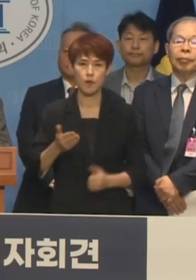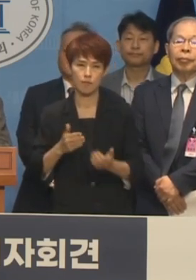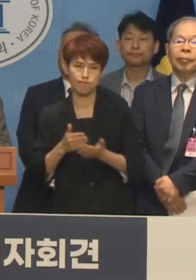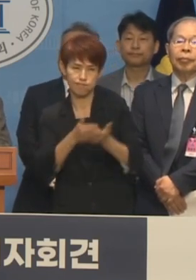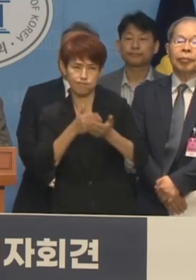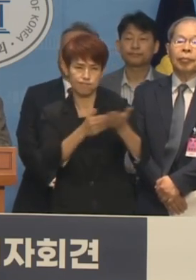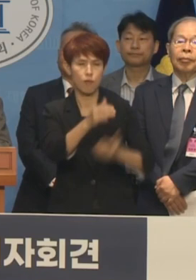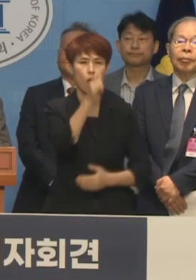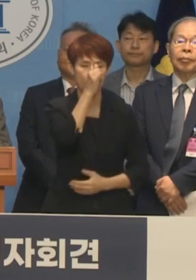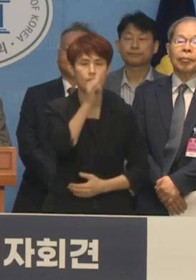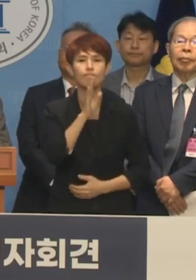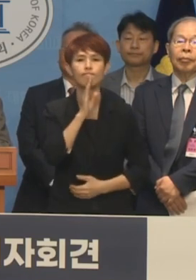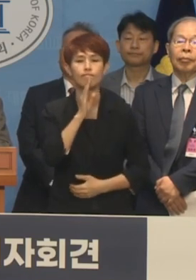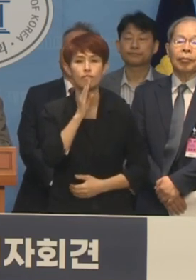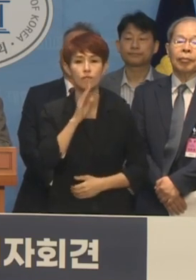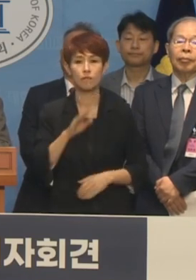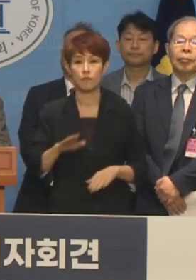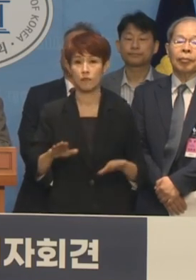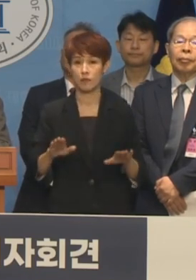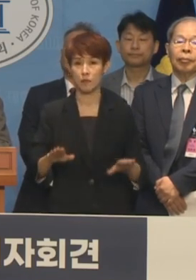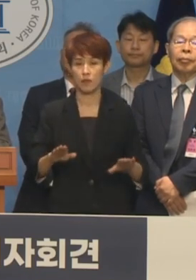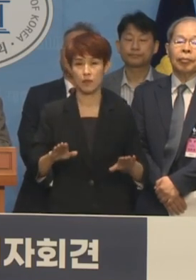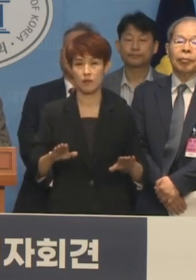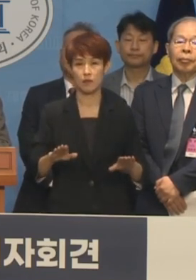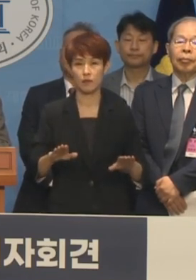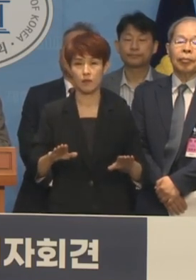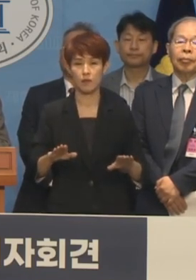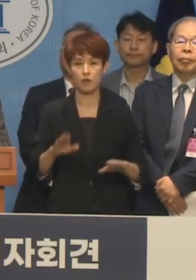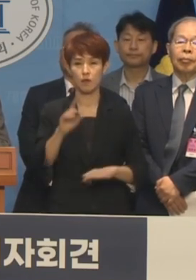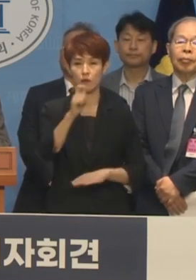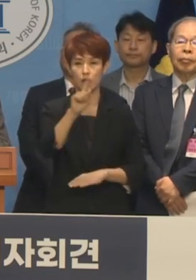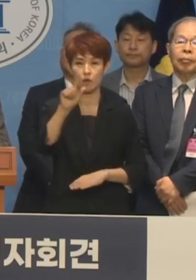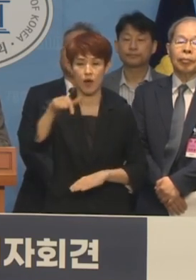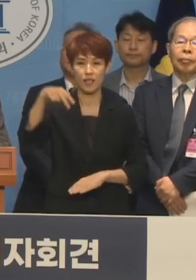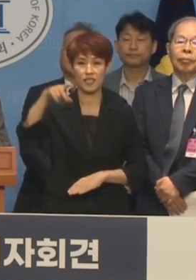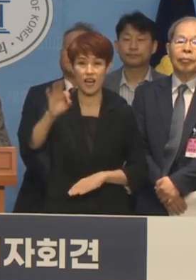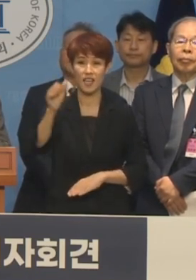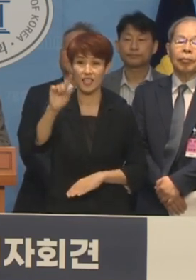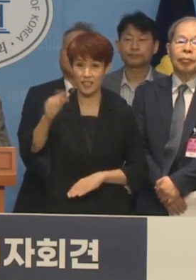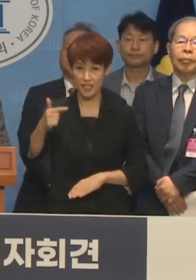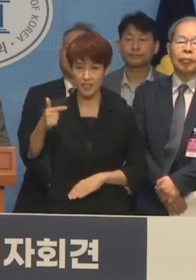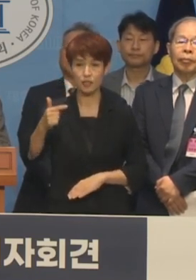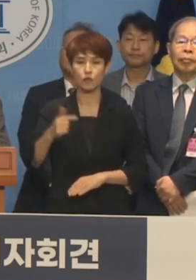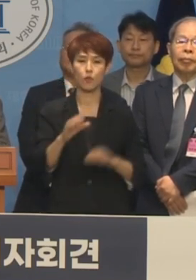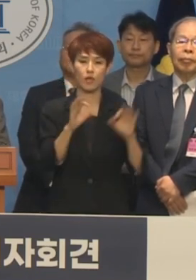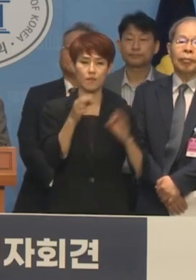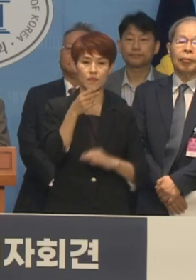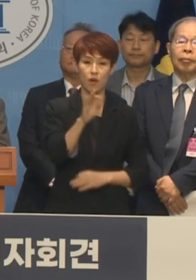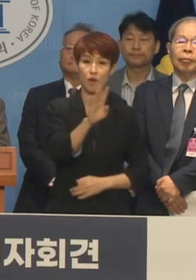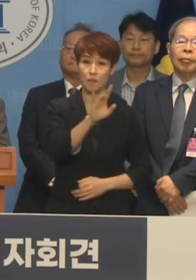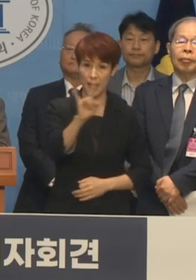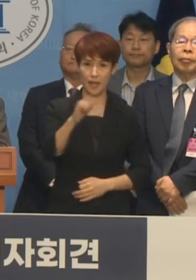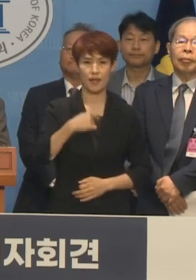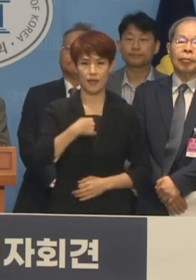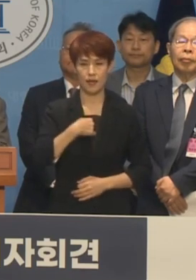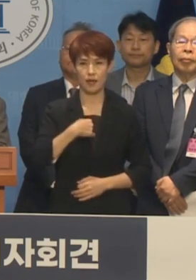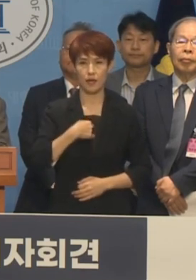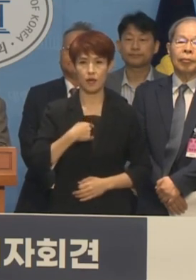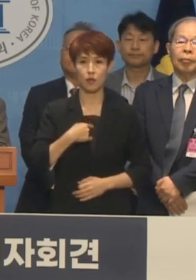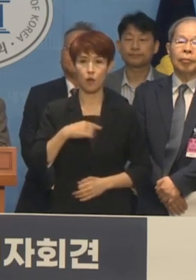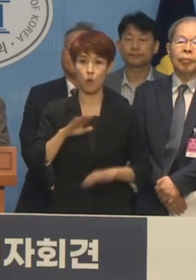전달하시겠지만 이번에 당선된 곽상원 당선자와 저 김영배, 그리고 이 자리에서